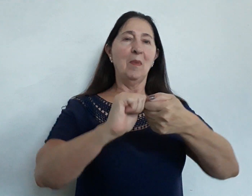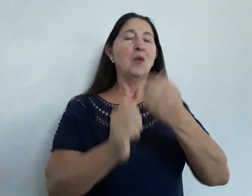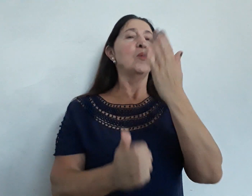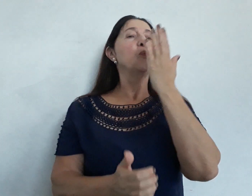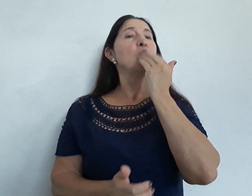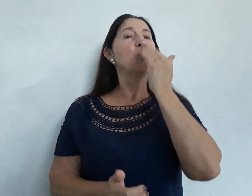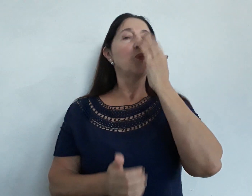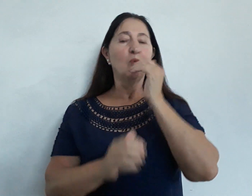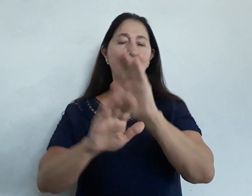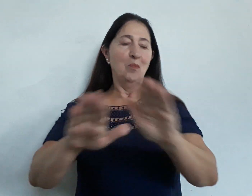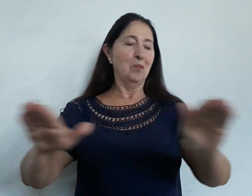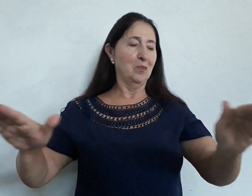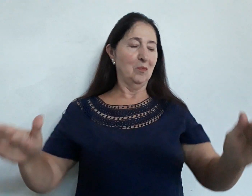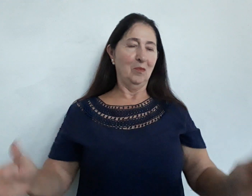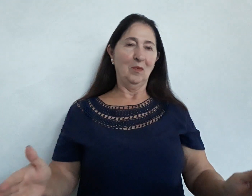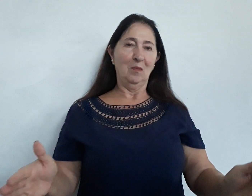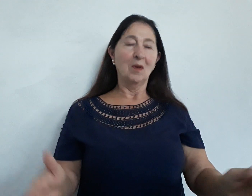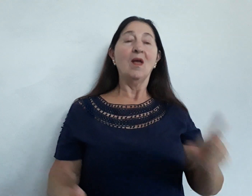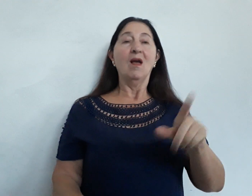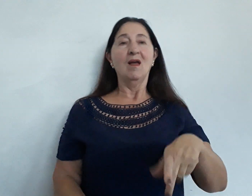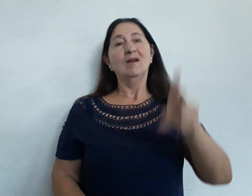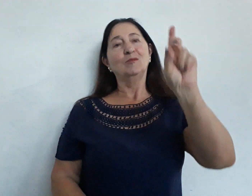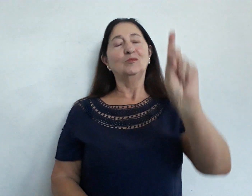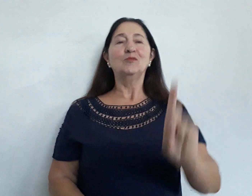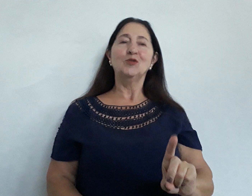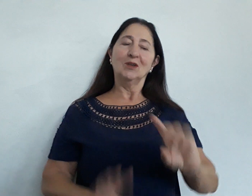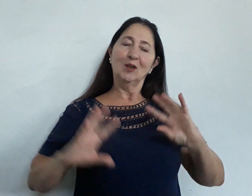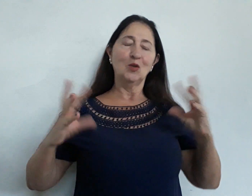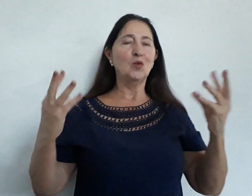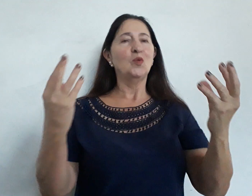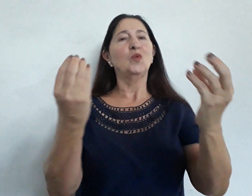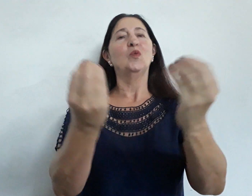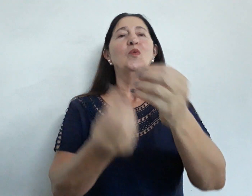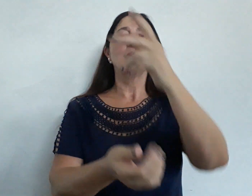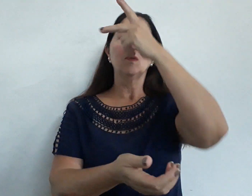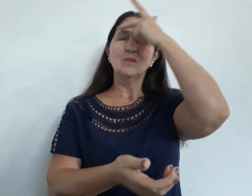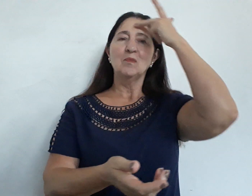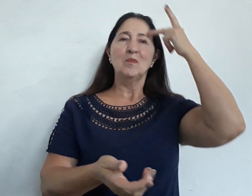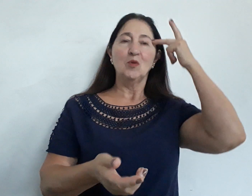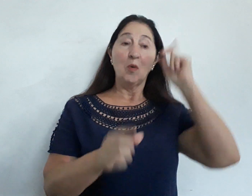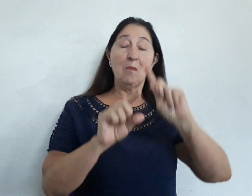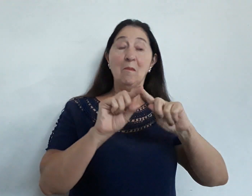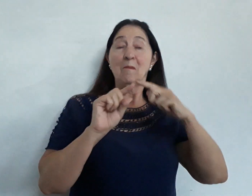na sua mesa. É um direito de todos, mas não se esqueça, nenhum milagre